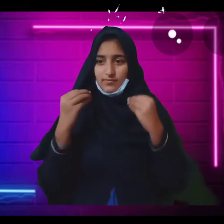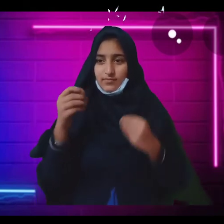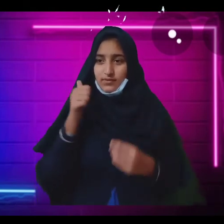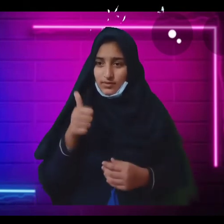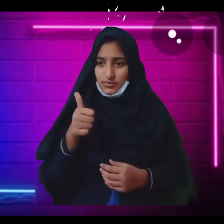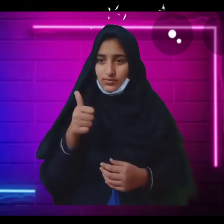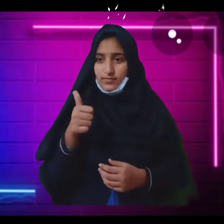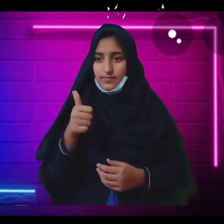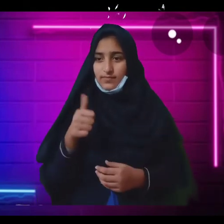स्वाब